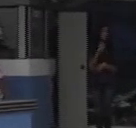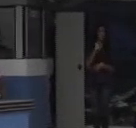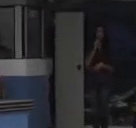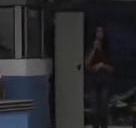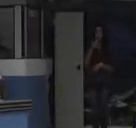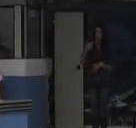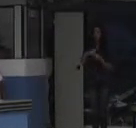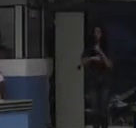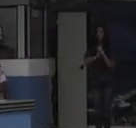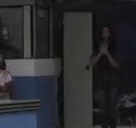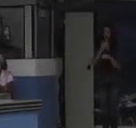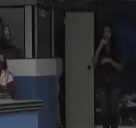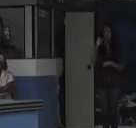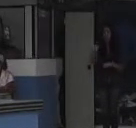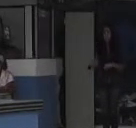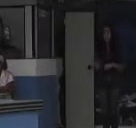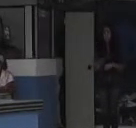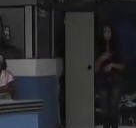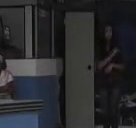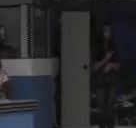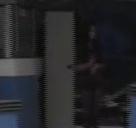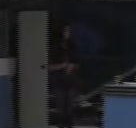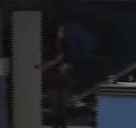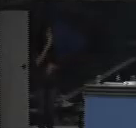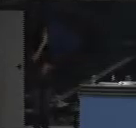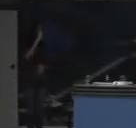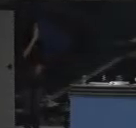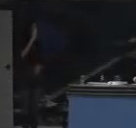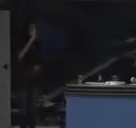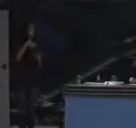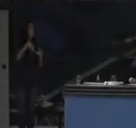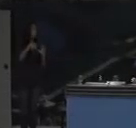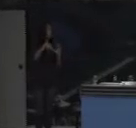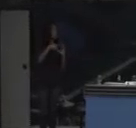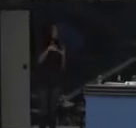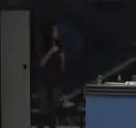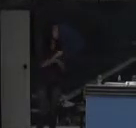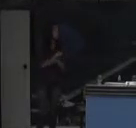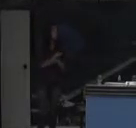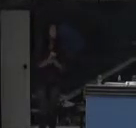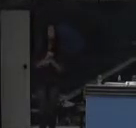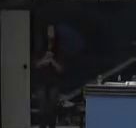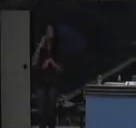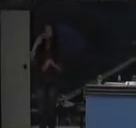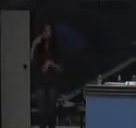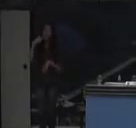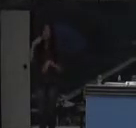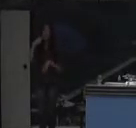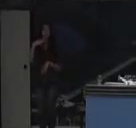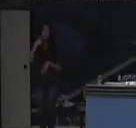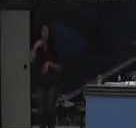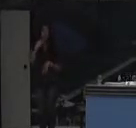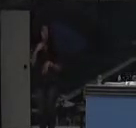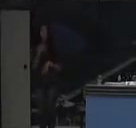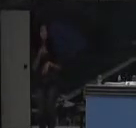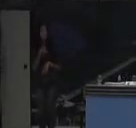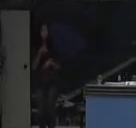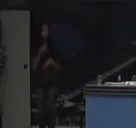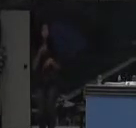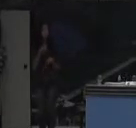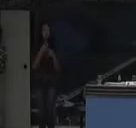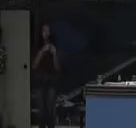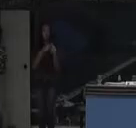062-2017, excelentíssimo senhor presidente da Câmara Municipal de Ilhéus, o vereador infra-assinado, no uso das suas